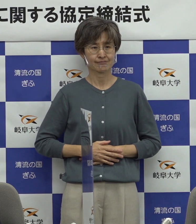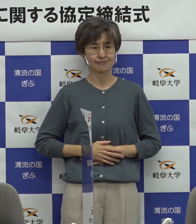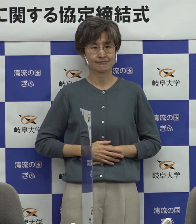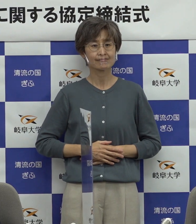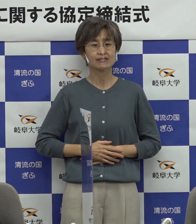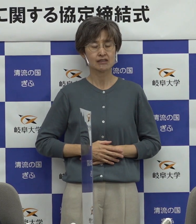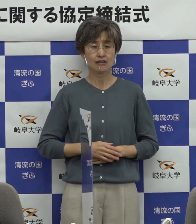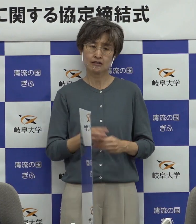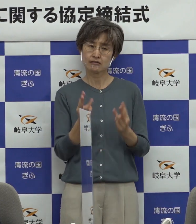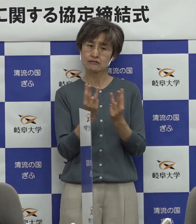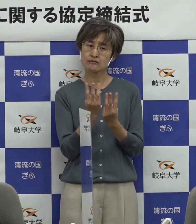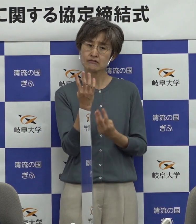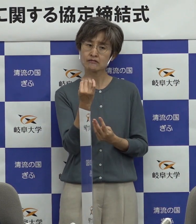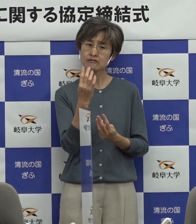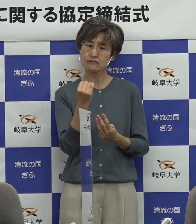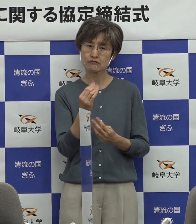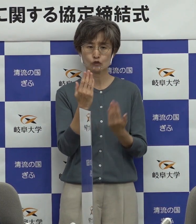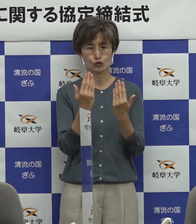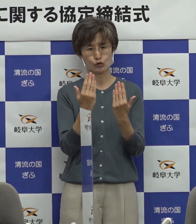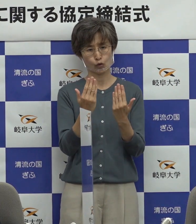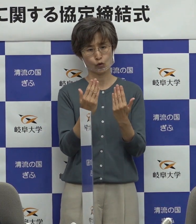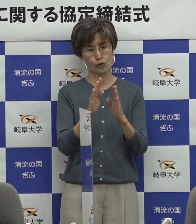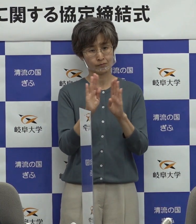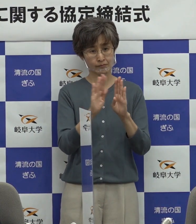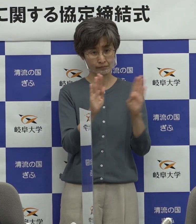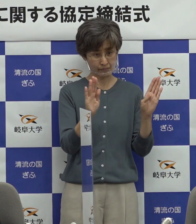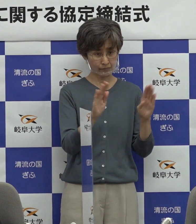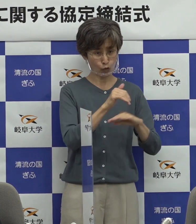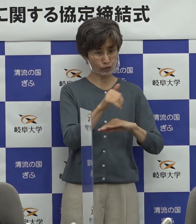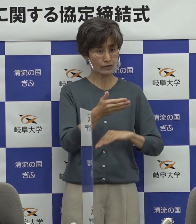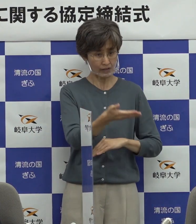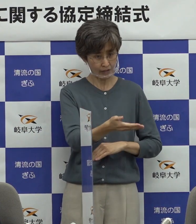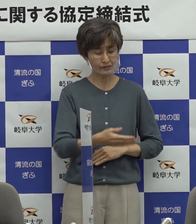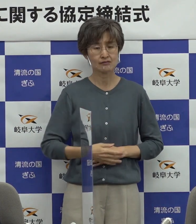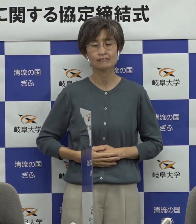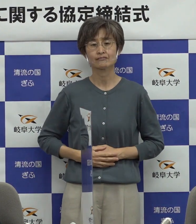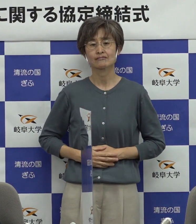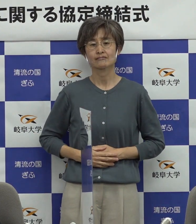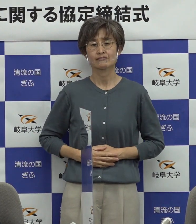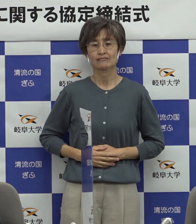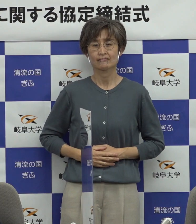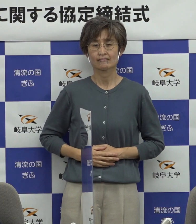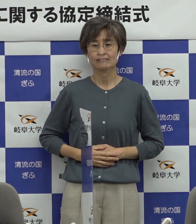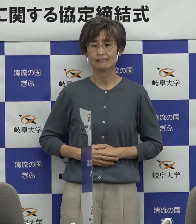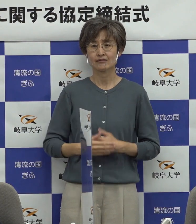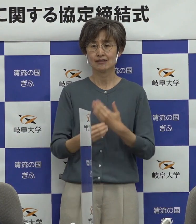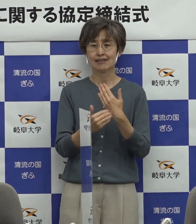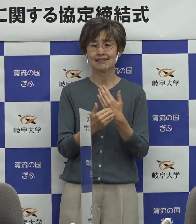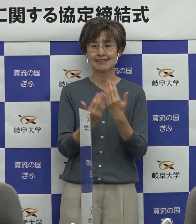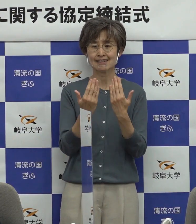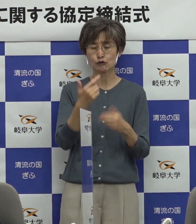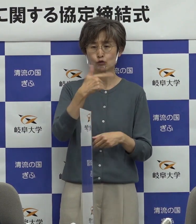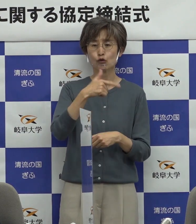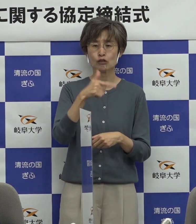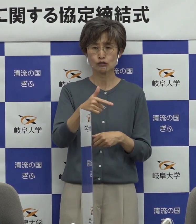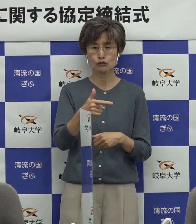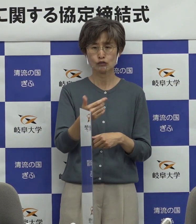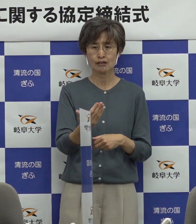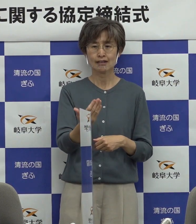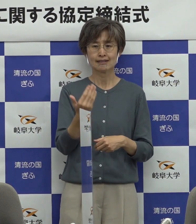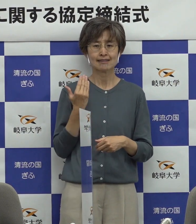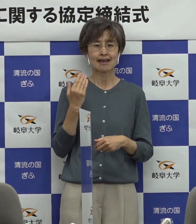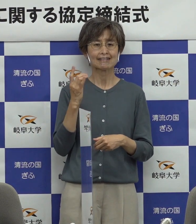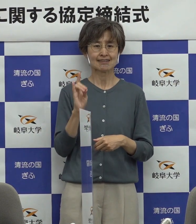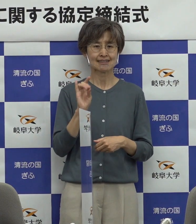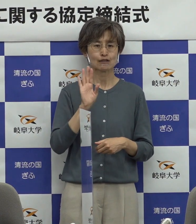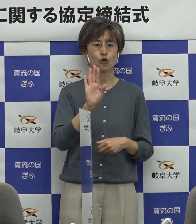頻度で授業は講義はあるんでしょうか。 医学教育というのは前期後期制になってい